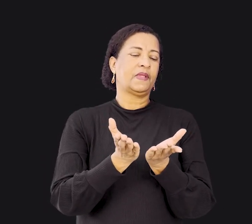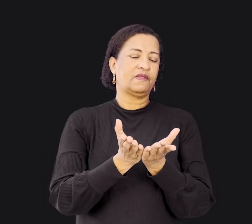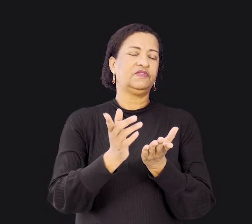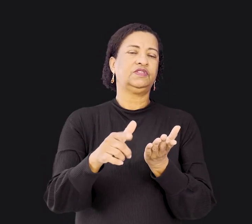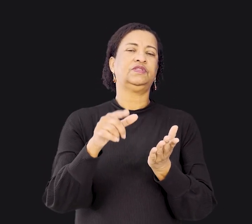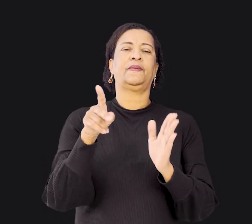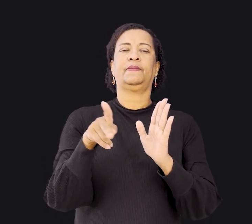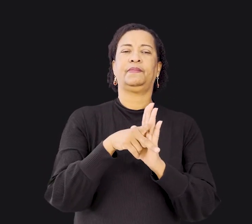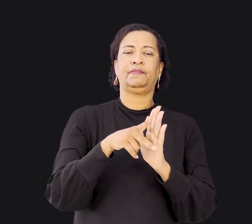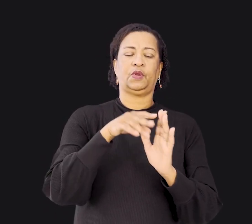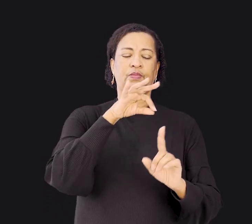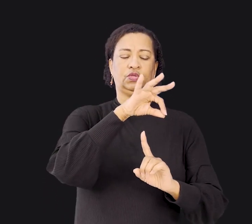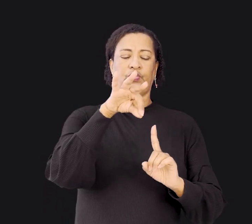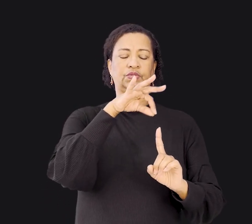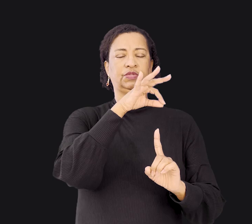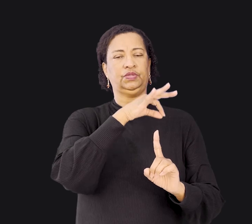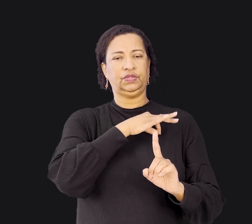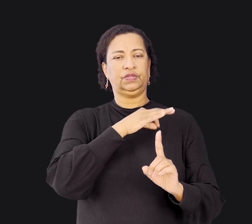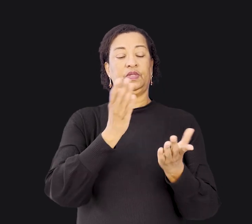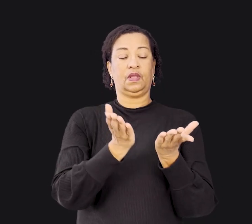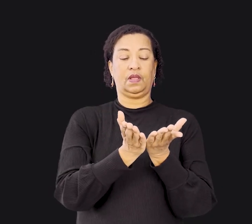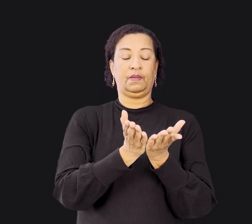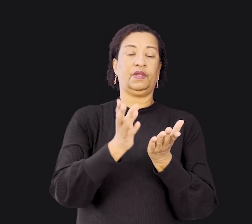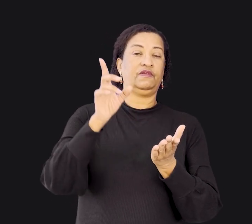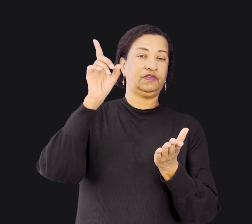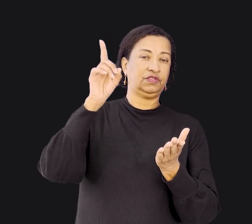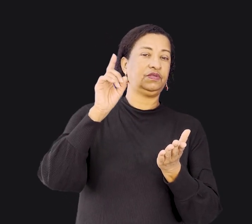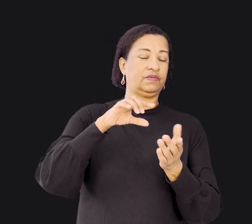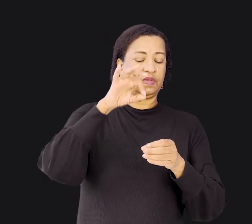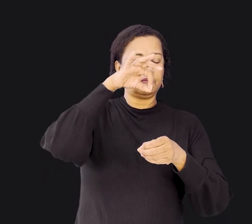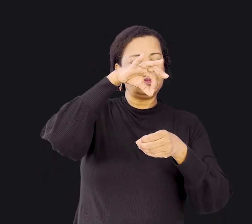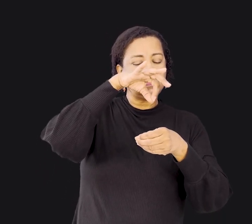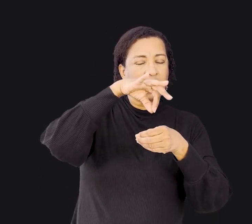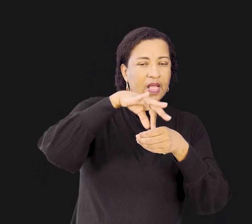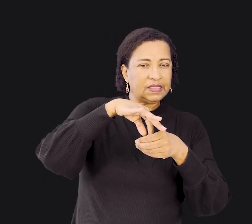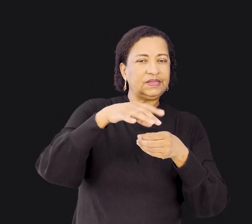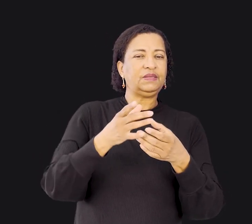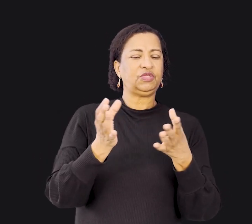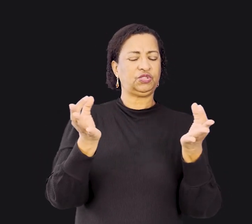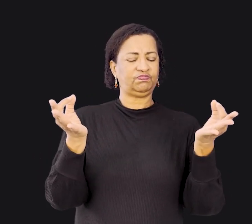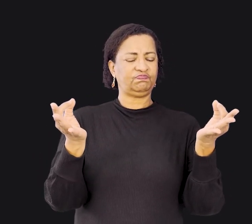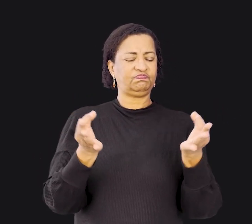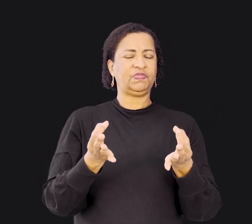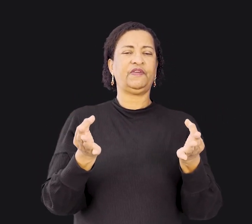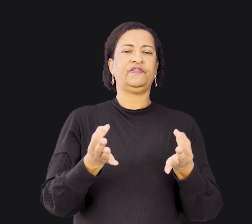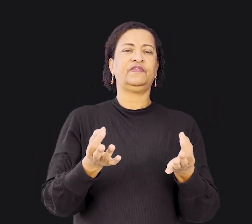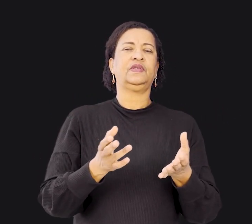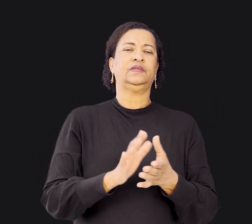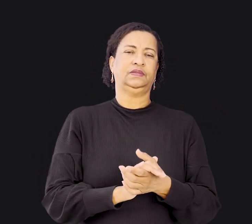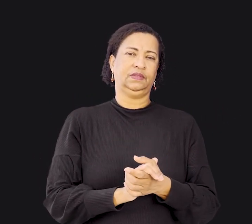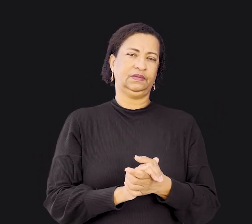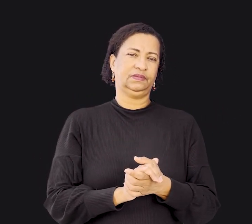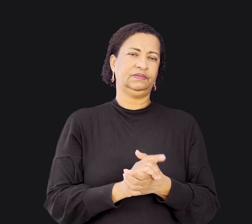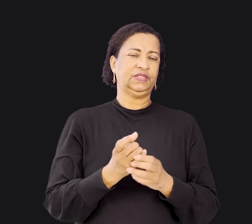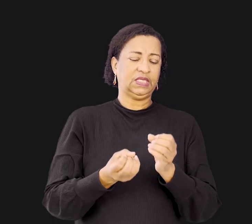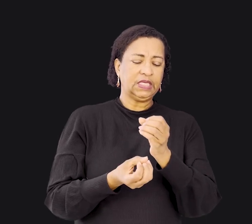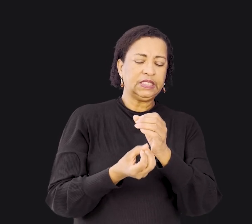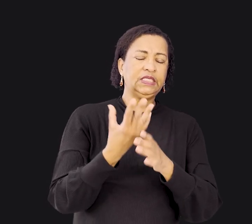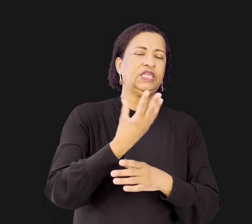Espírito Santo. A palavra de Deus é a semente incorruptível, ou o esperma, que cria vida